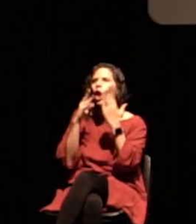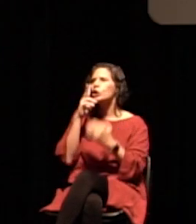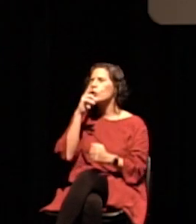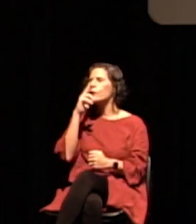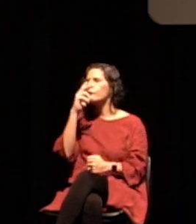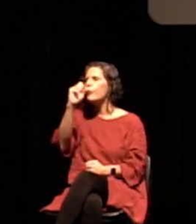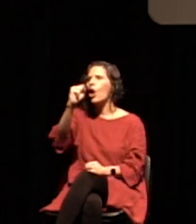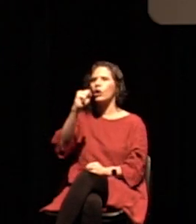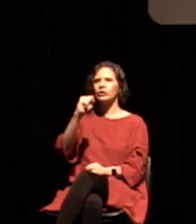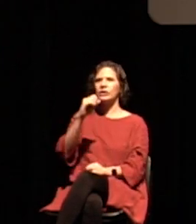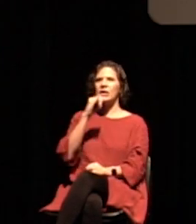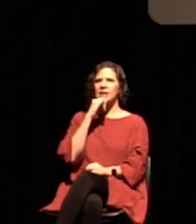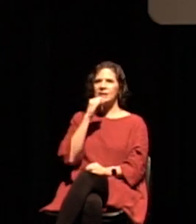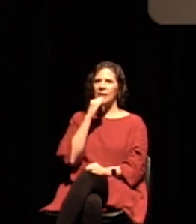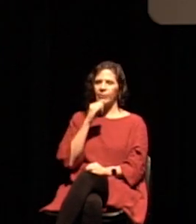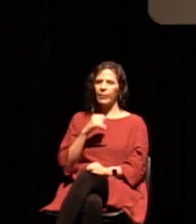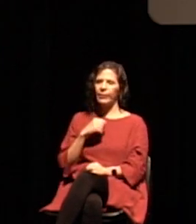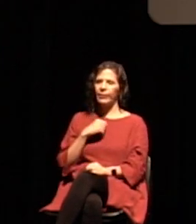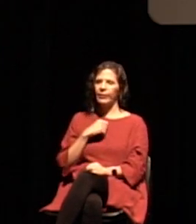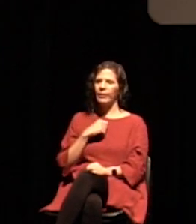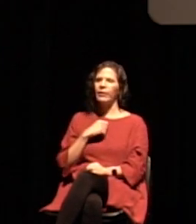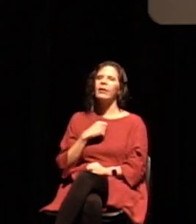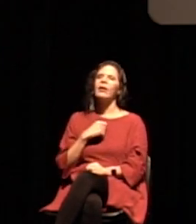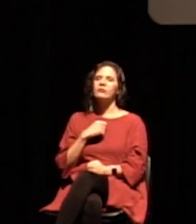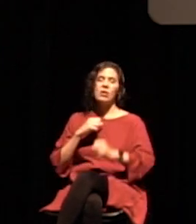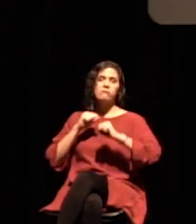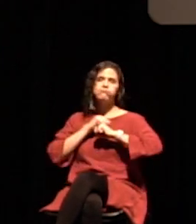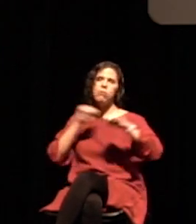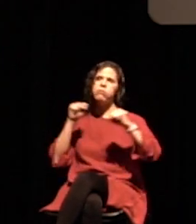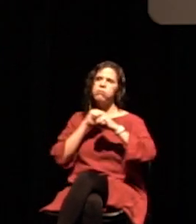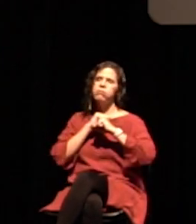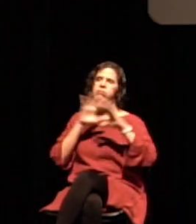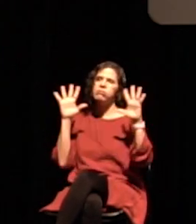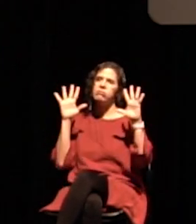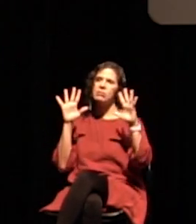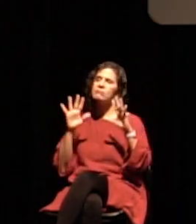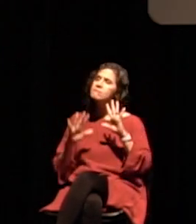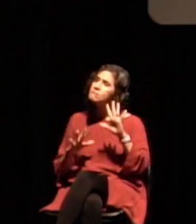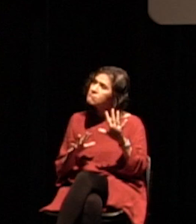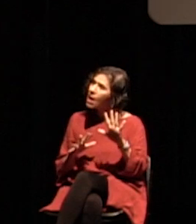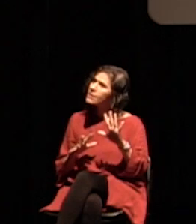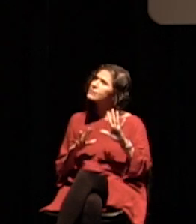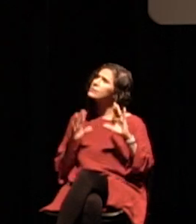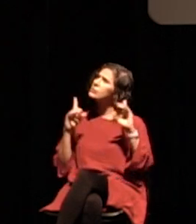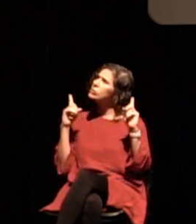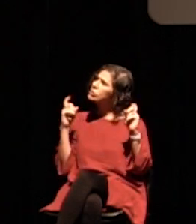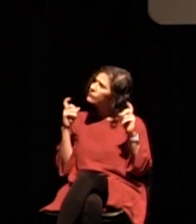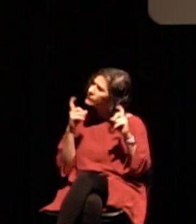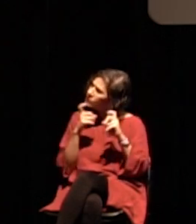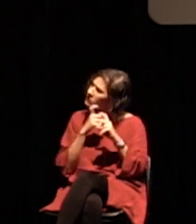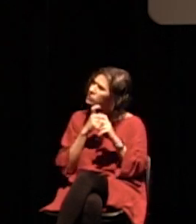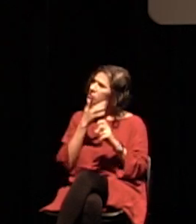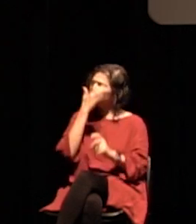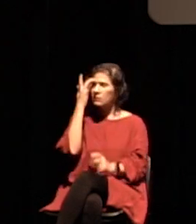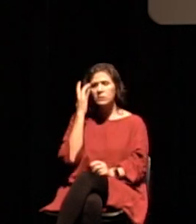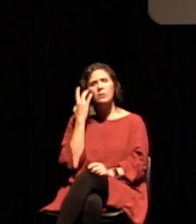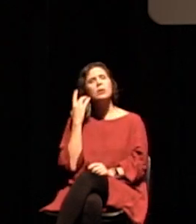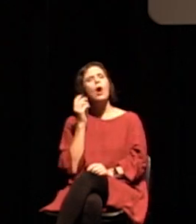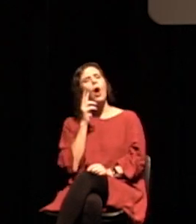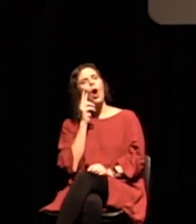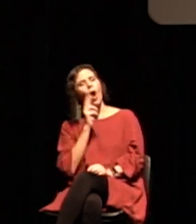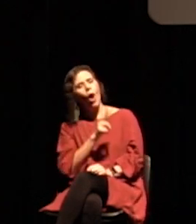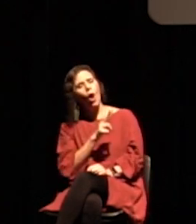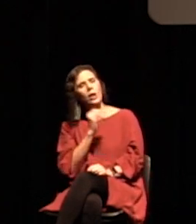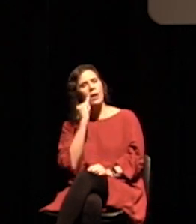de desrecalque, de explosão. E, dificilmente, as pessoas reconhecem